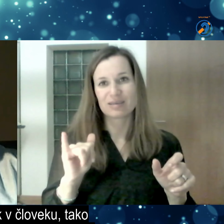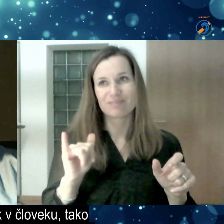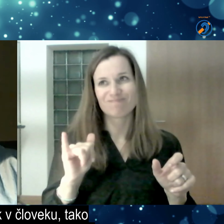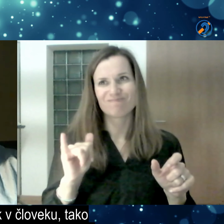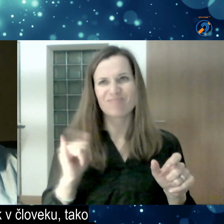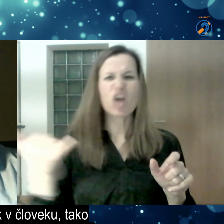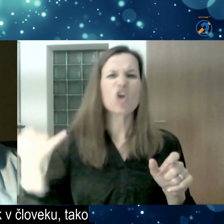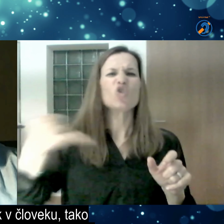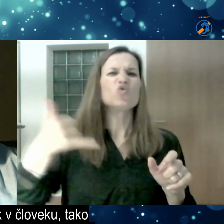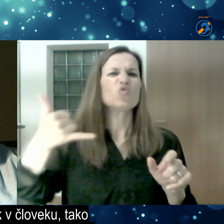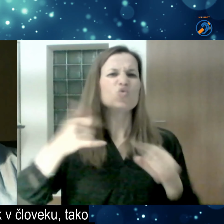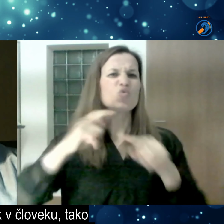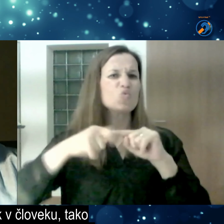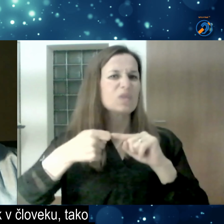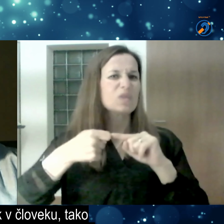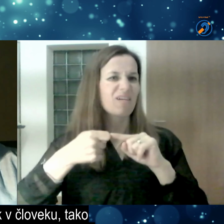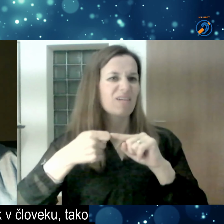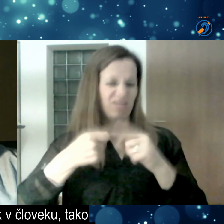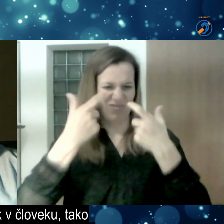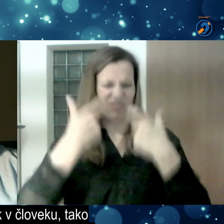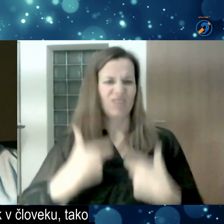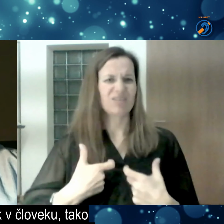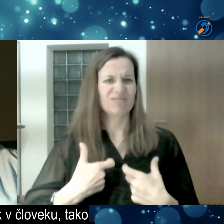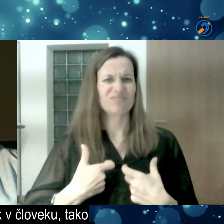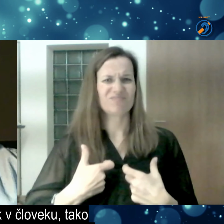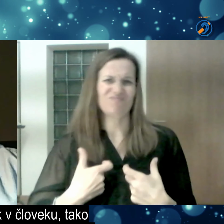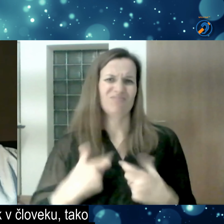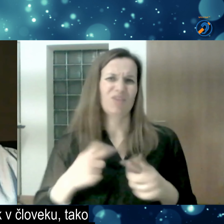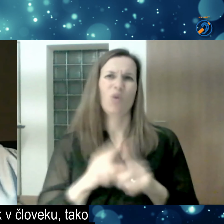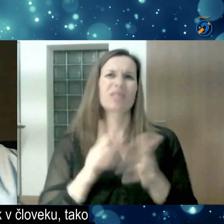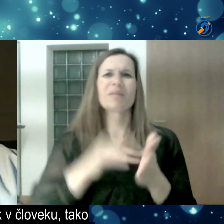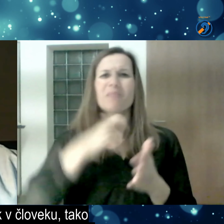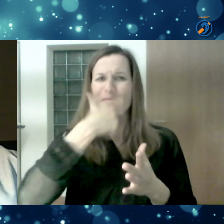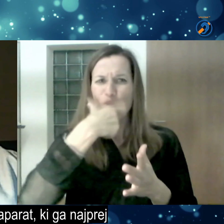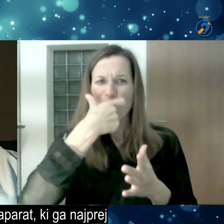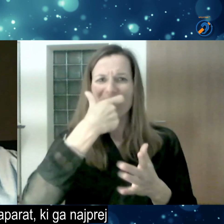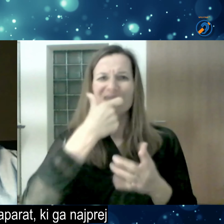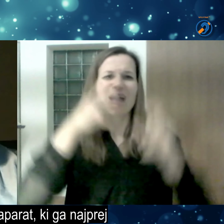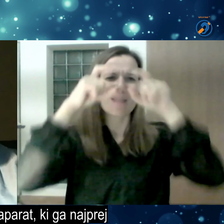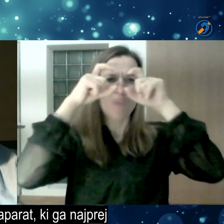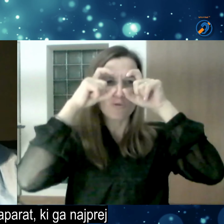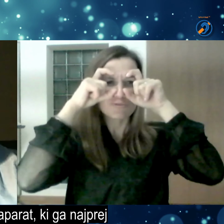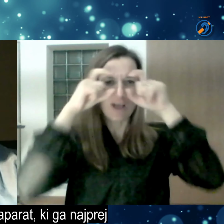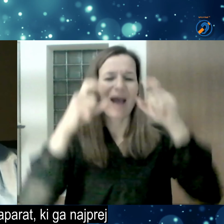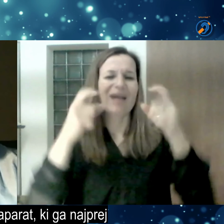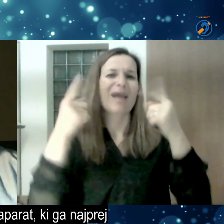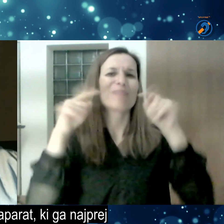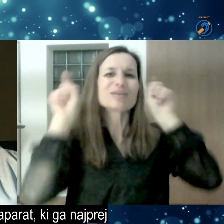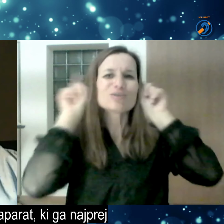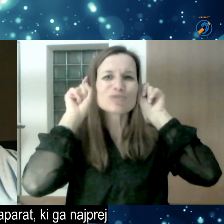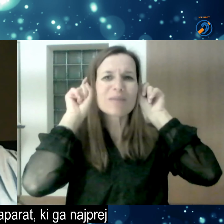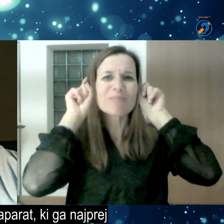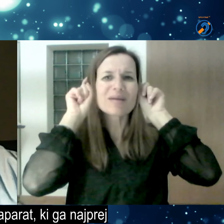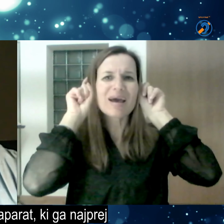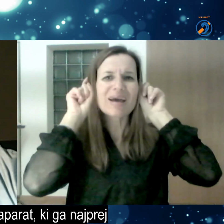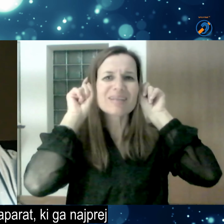v človeku, to je tako, kot so zobne proteze, kot so očala, kot je tudi slušni aparat, ki